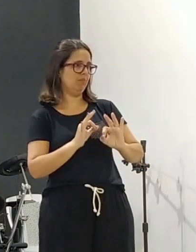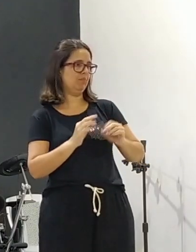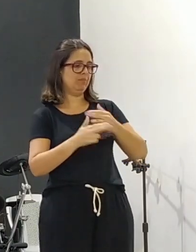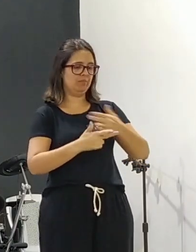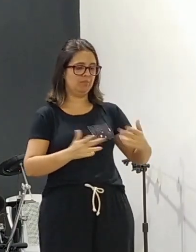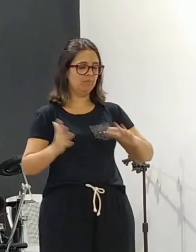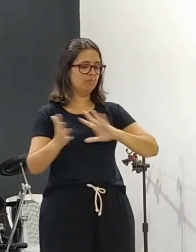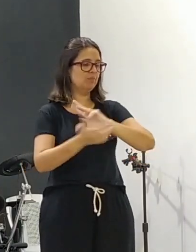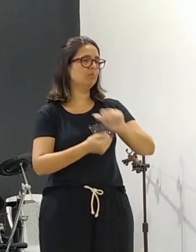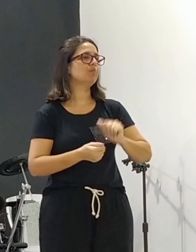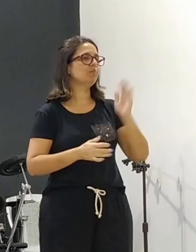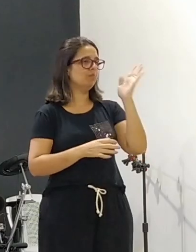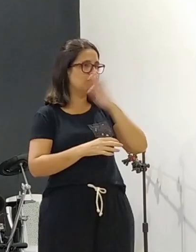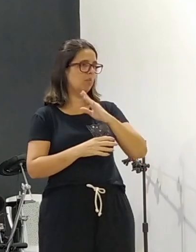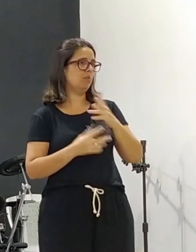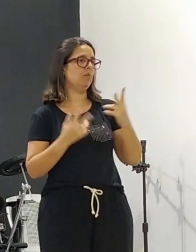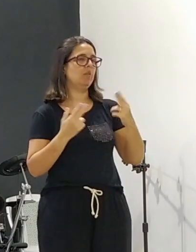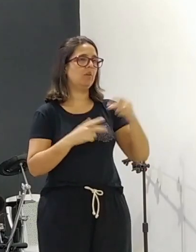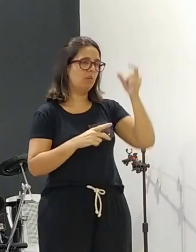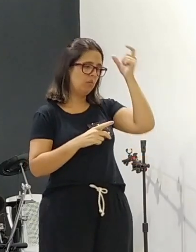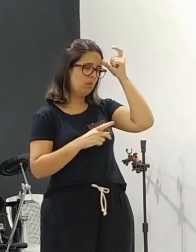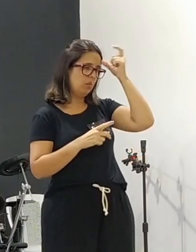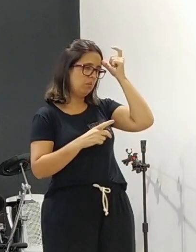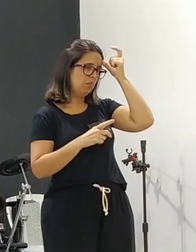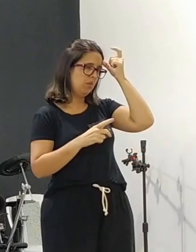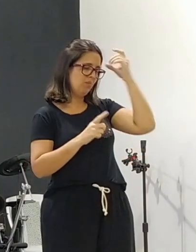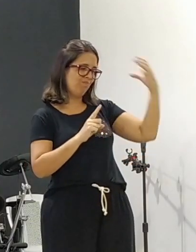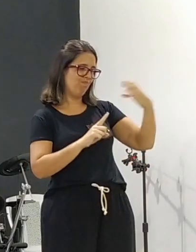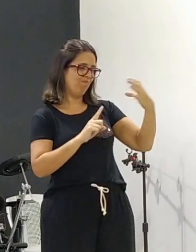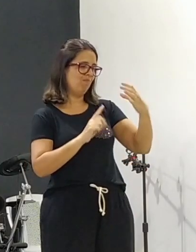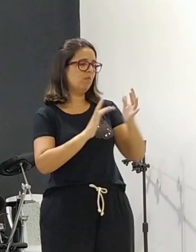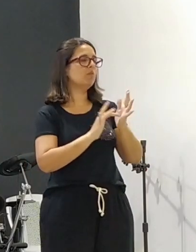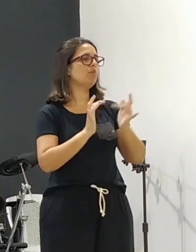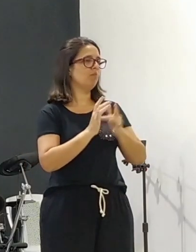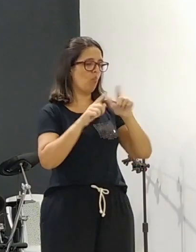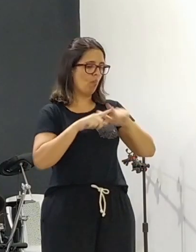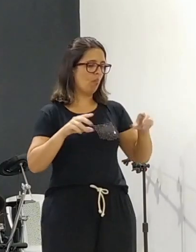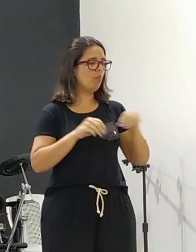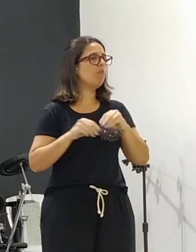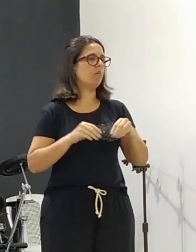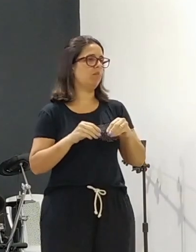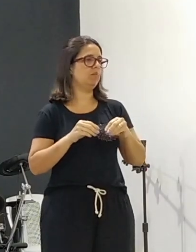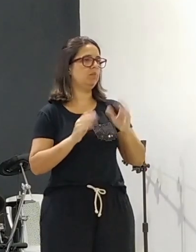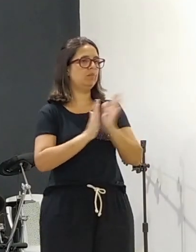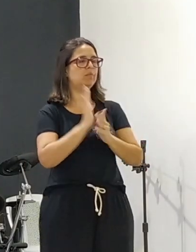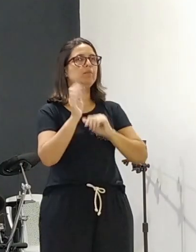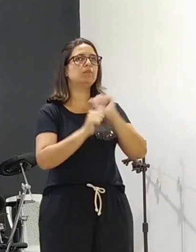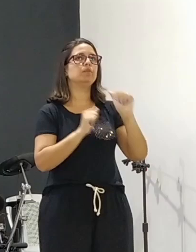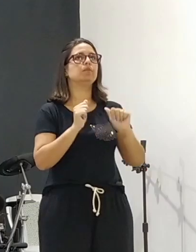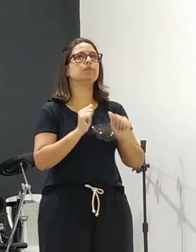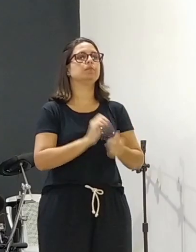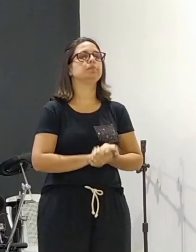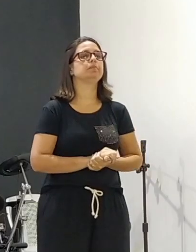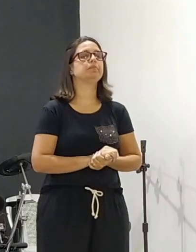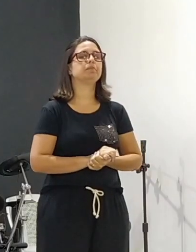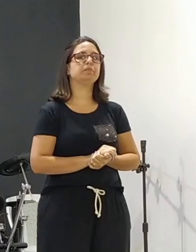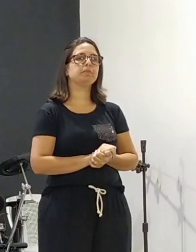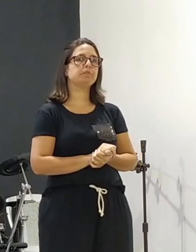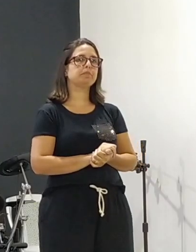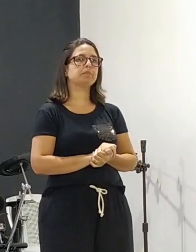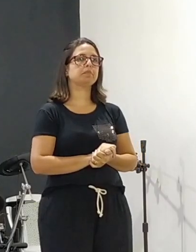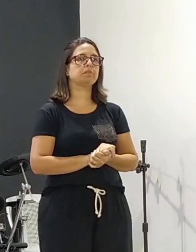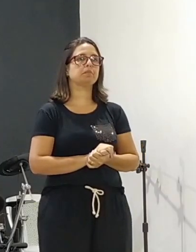rebateu Satanás lá na tentação do deserto. Amém, Deus? Louvado seja Deus.